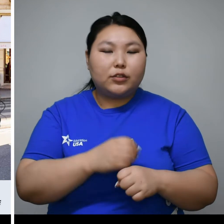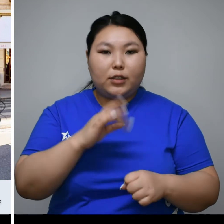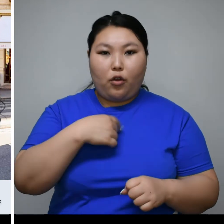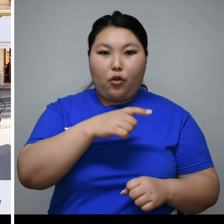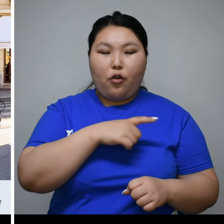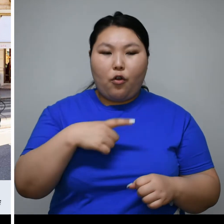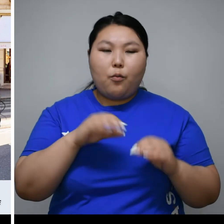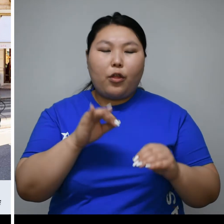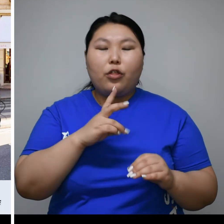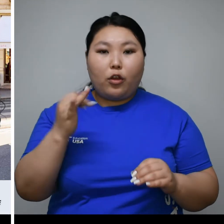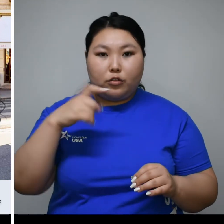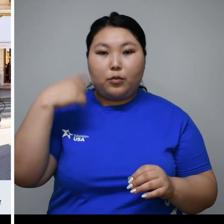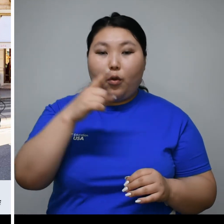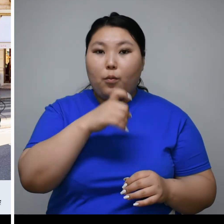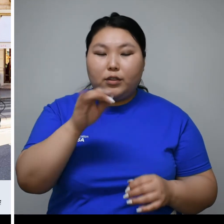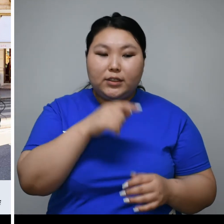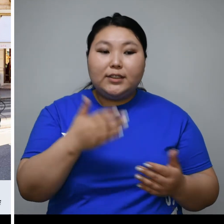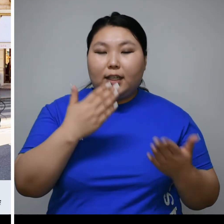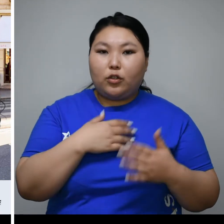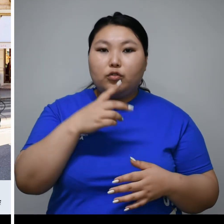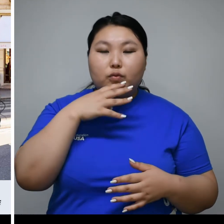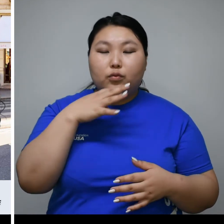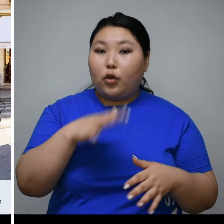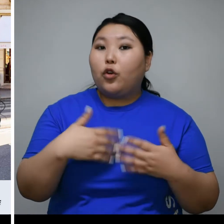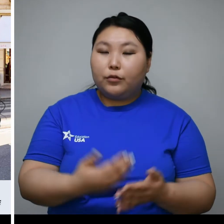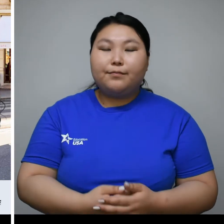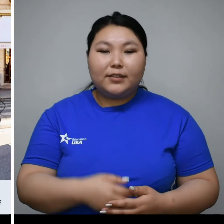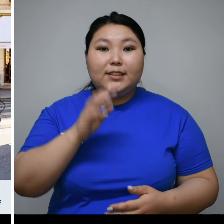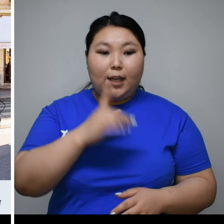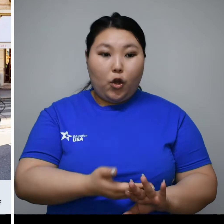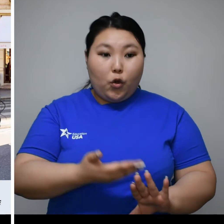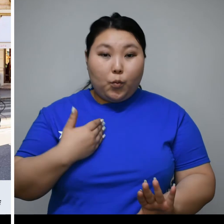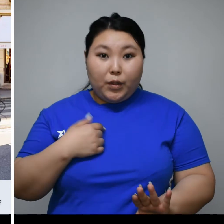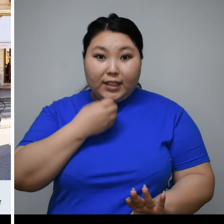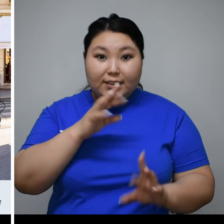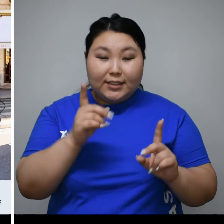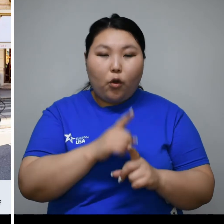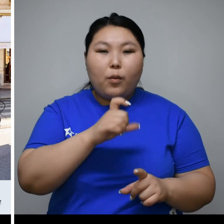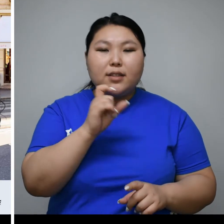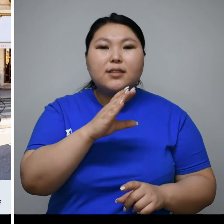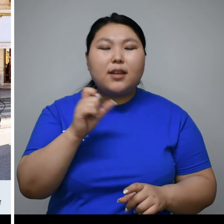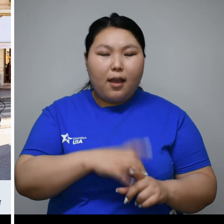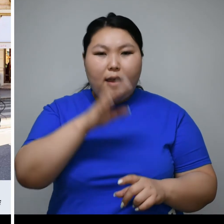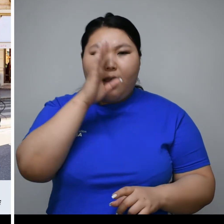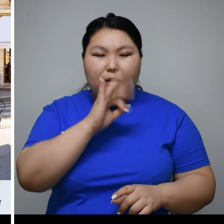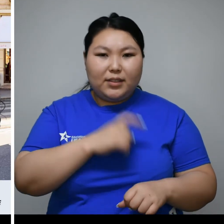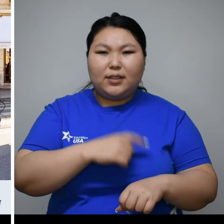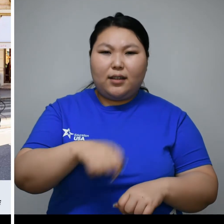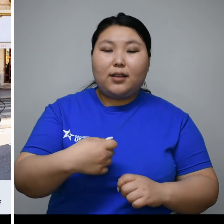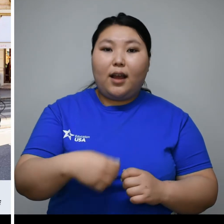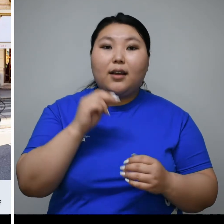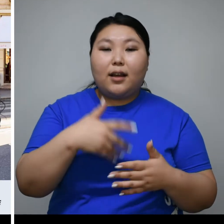одоо яг өөрийн болгоно гэсэн байгаа хүмүүст бас энэ тал дээр нь зөвлөгөөхгүй. Яг өмнө нь хэлсэнчлэн хүмүүс эсэн дээрээ маш их